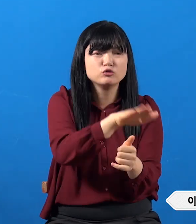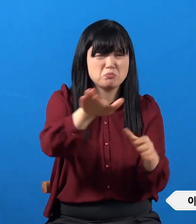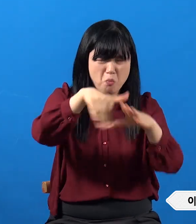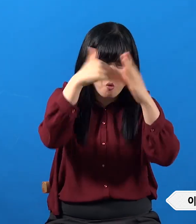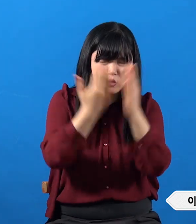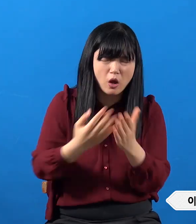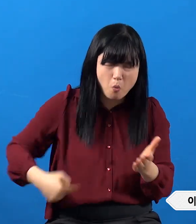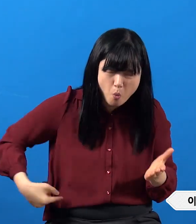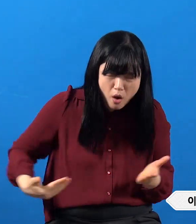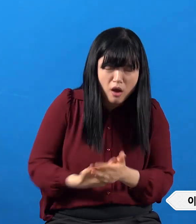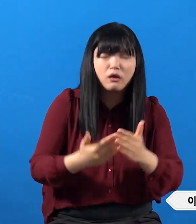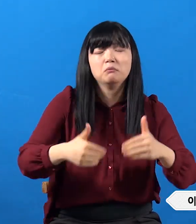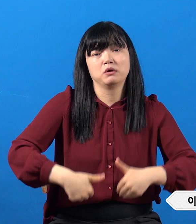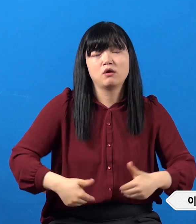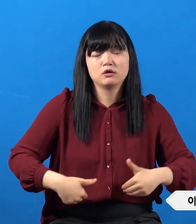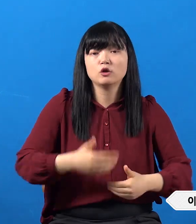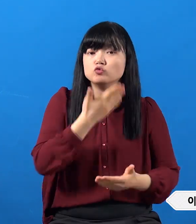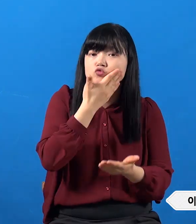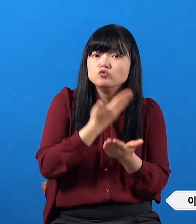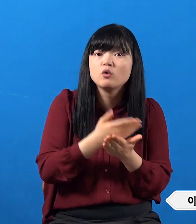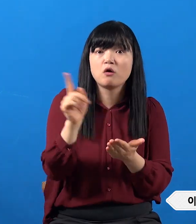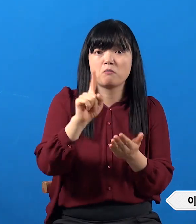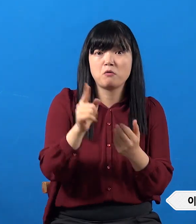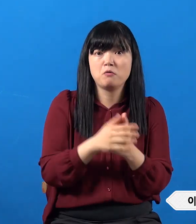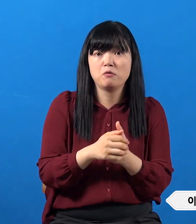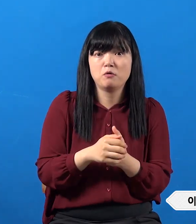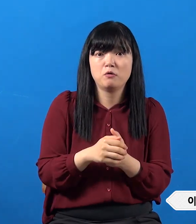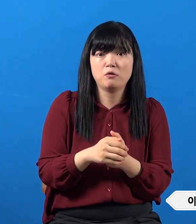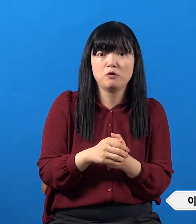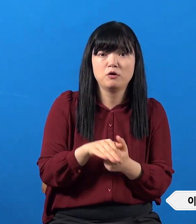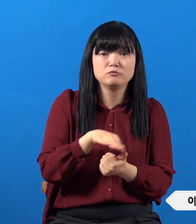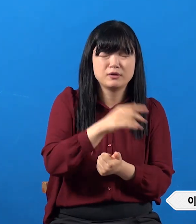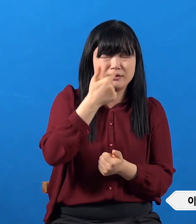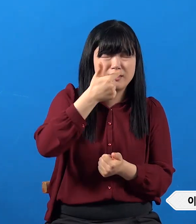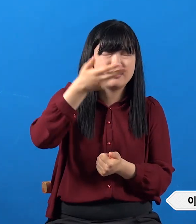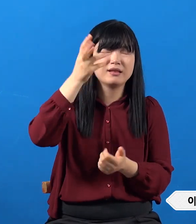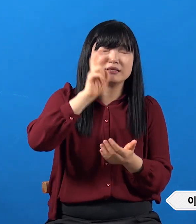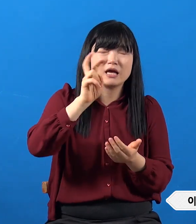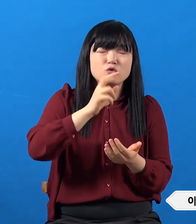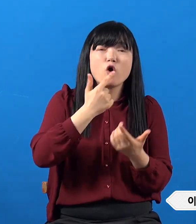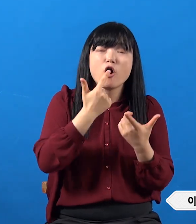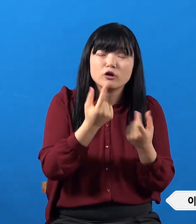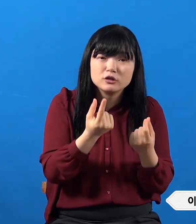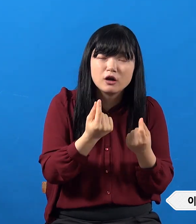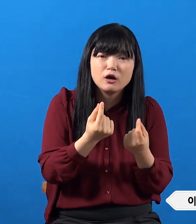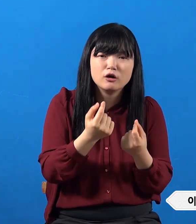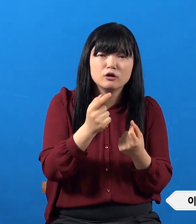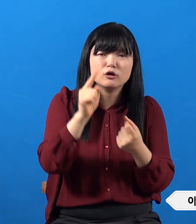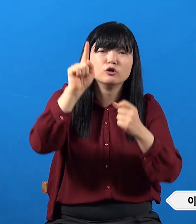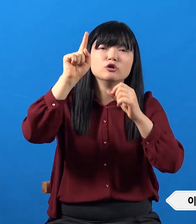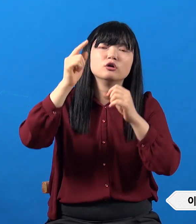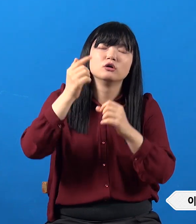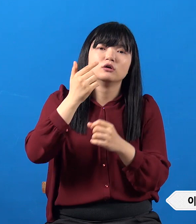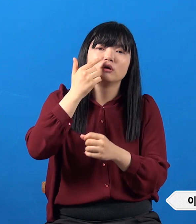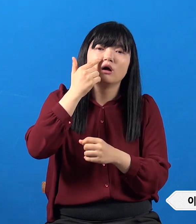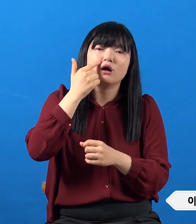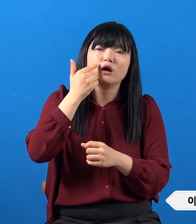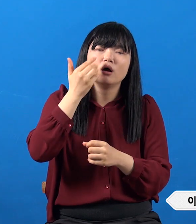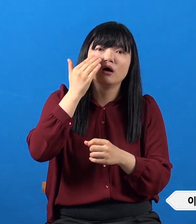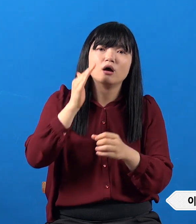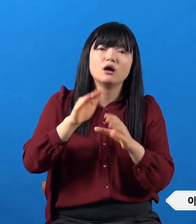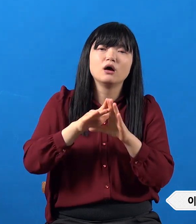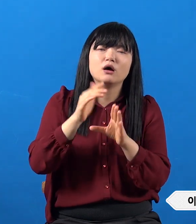회개가 필요하다. 그렇다면 중요한 것이 뭐예요? 우리가 옛날 불렀던 찬송가의 가사처럼 천부여 의지